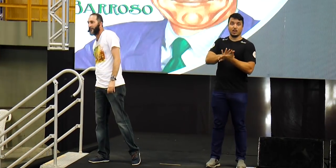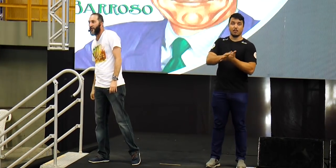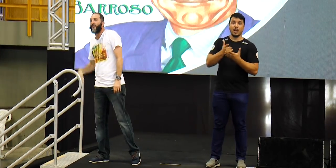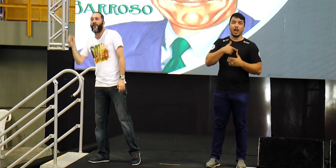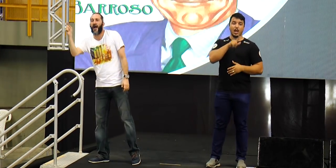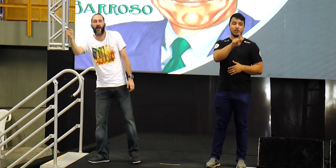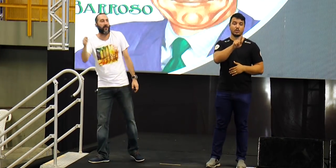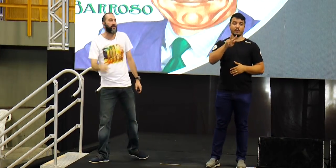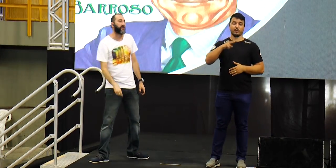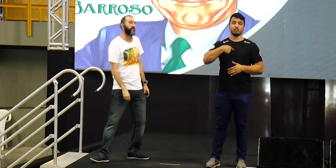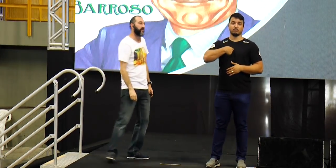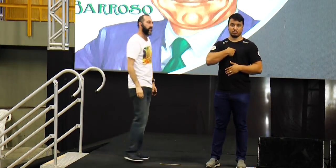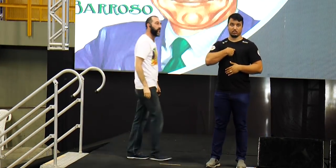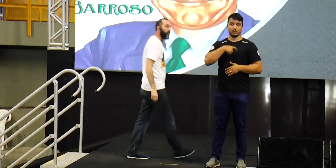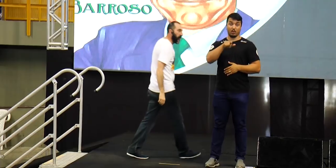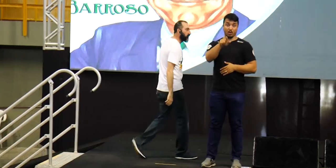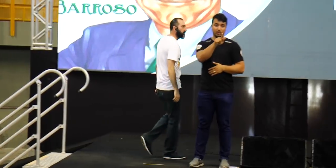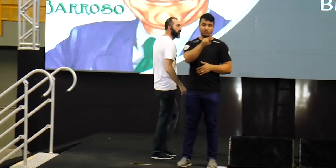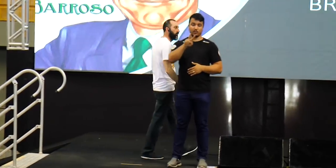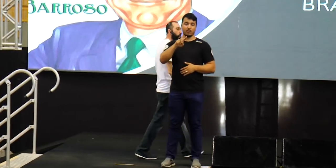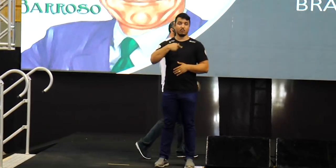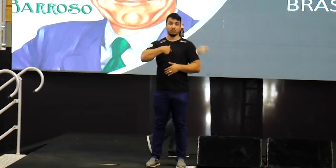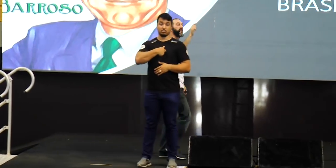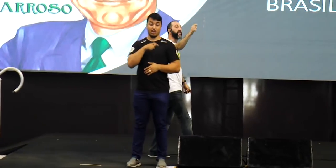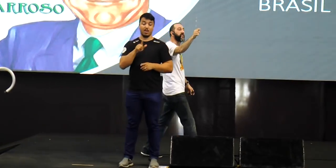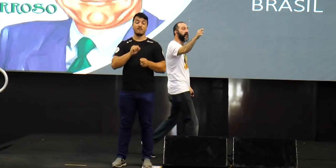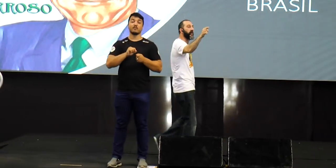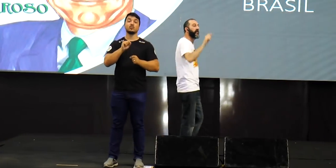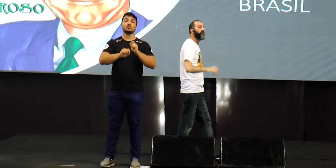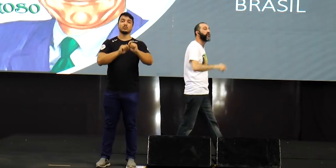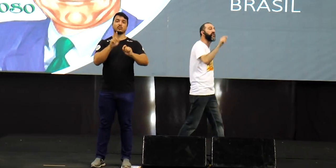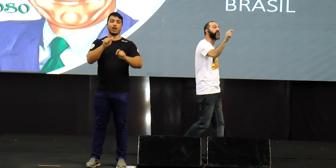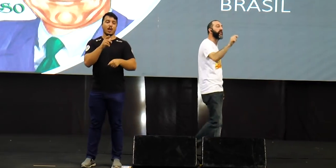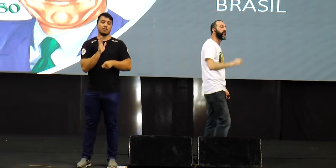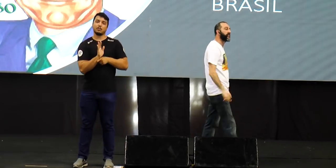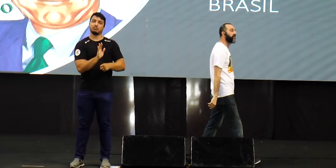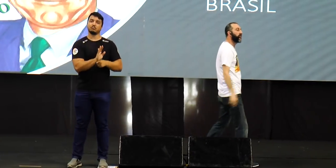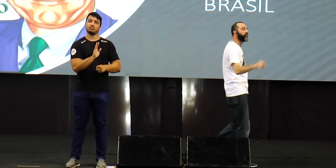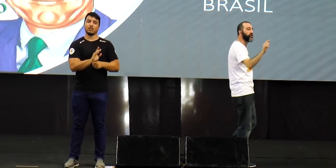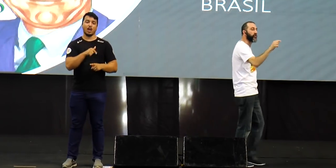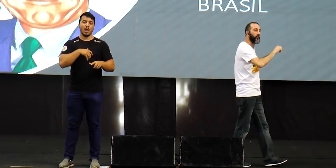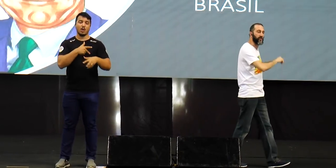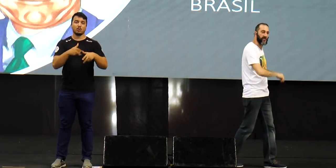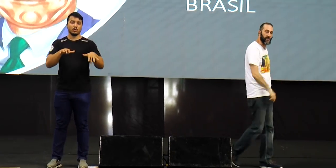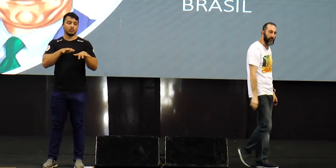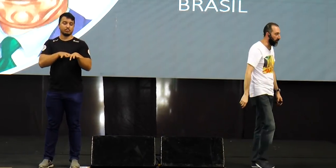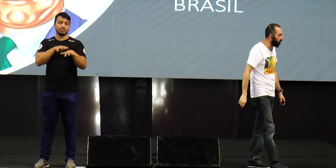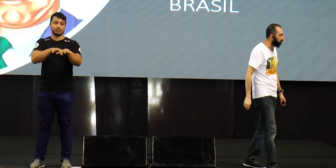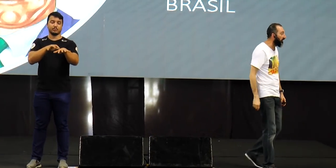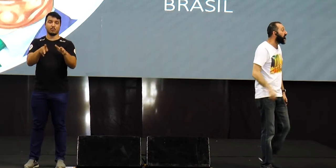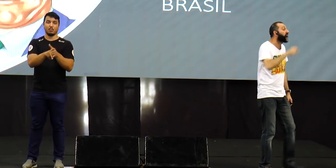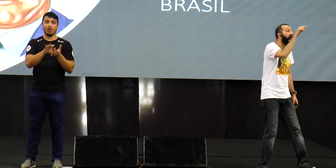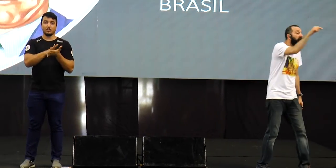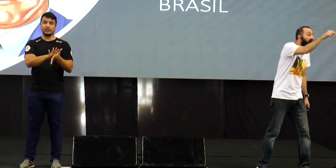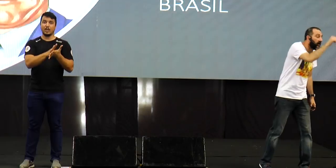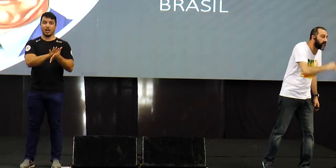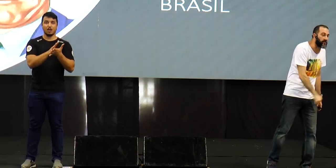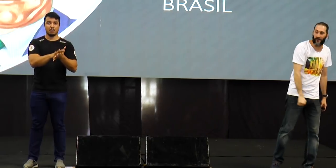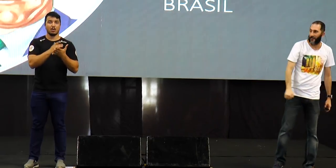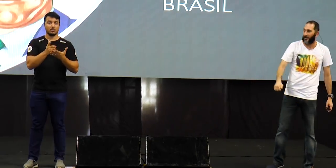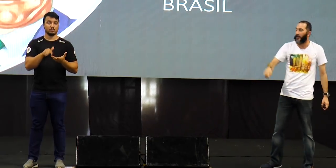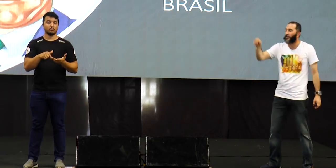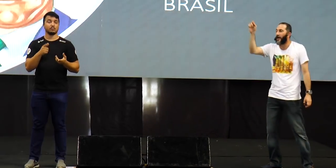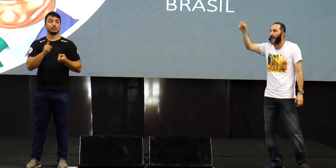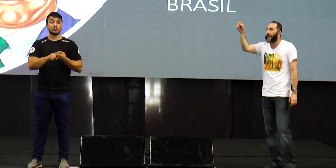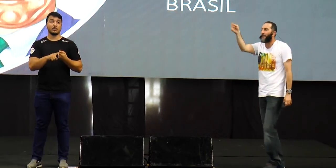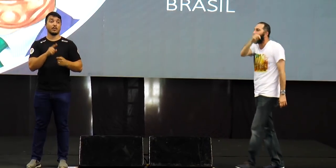Vargas. Vargas vai financiar desfiles de escola de samba.